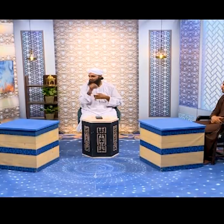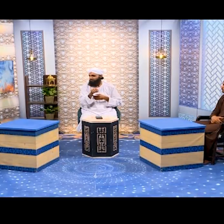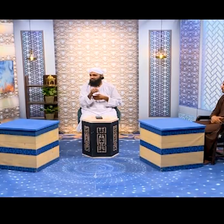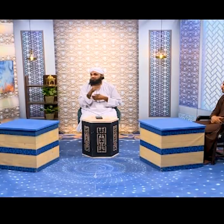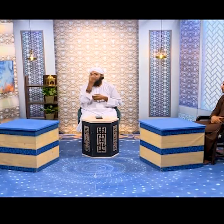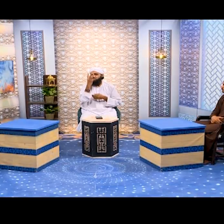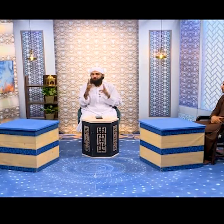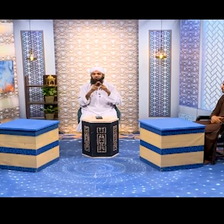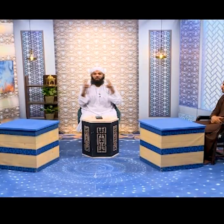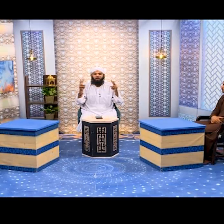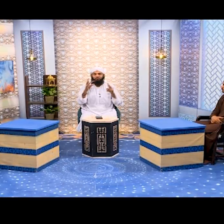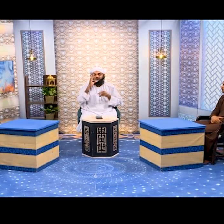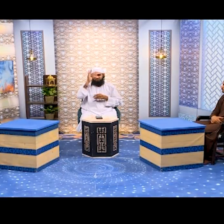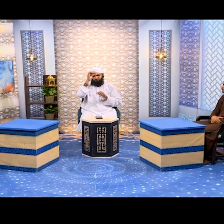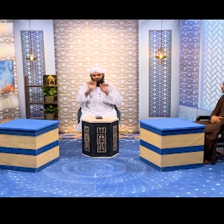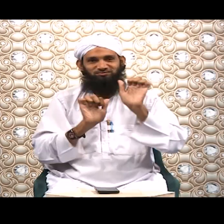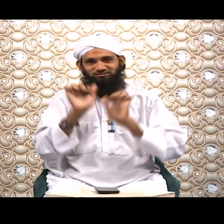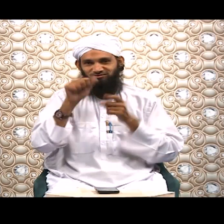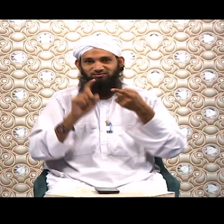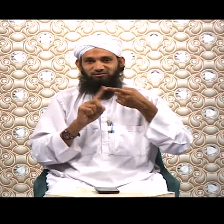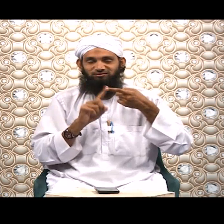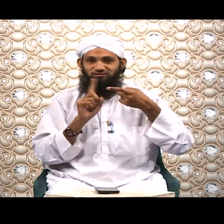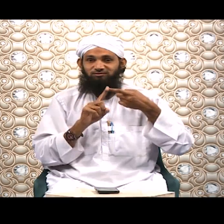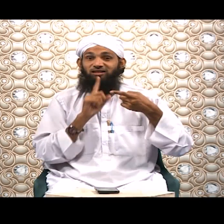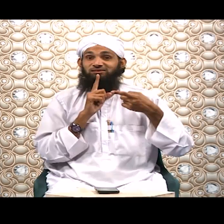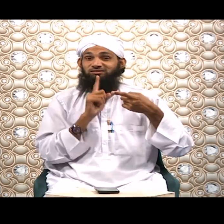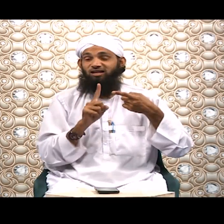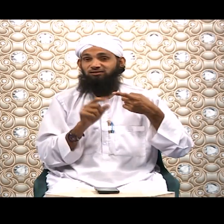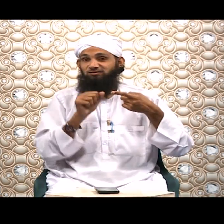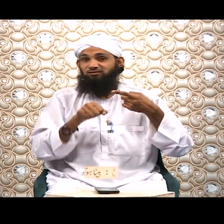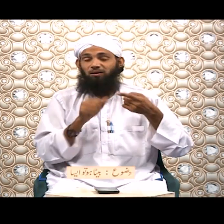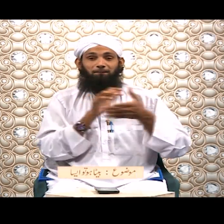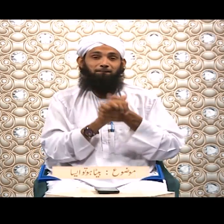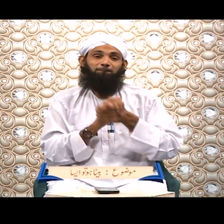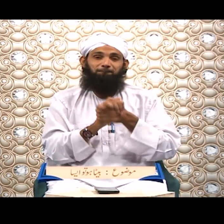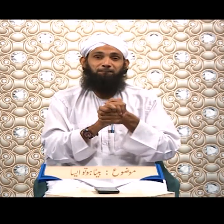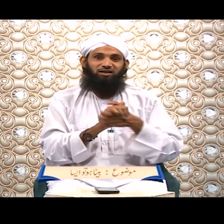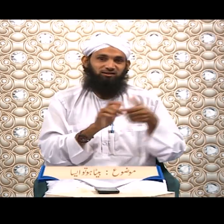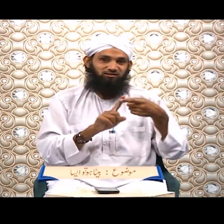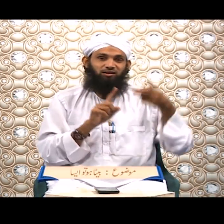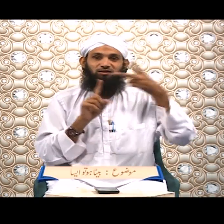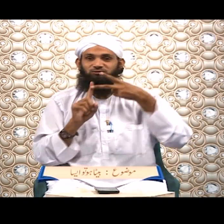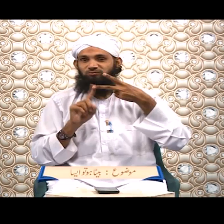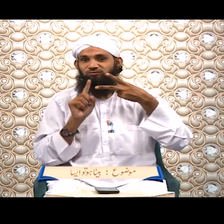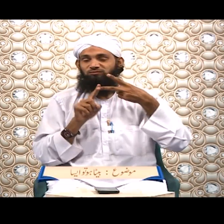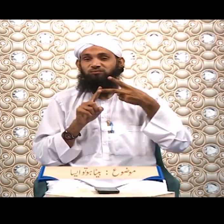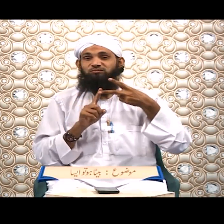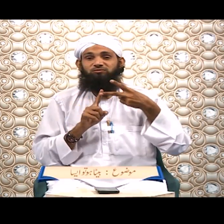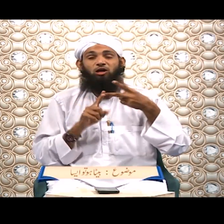والسلام کی 4 صفات عالیہ بیان ہوئیں۔ نمبر 1، آپ صادق الوعد یعنی وعدے کے سچے ہیں۔ نمبر 2، غیب کی خبریں